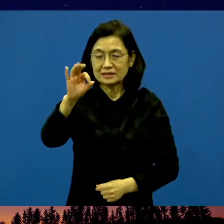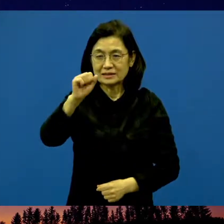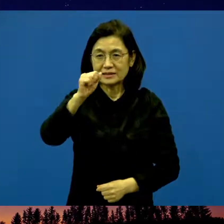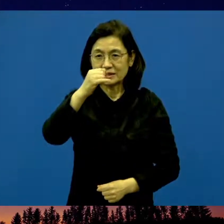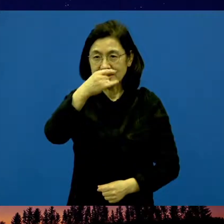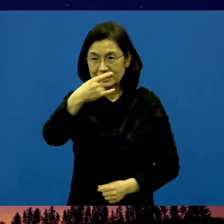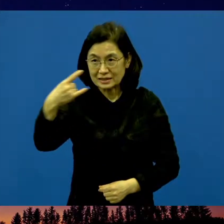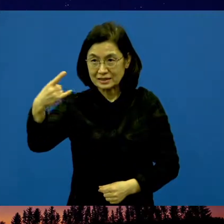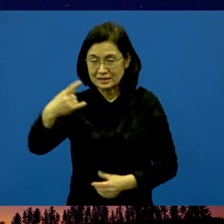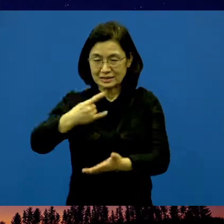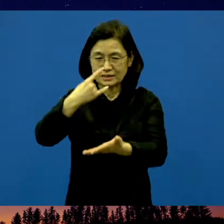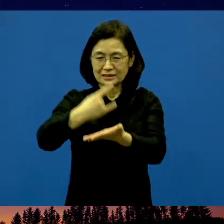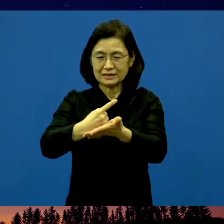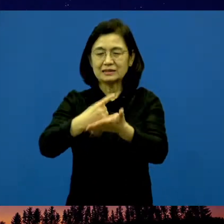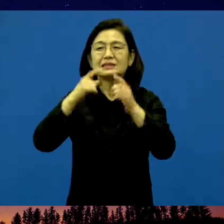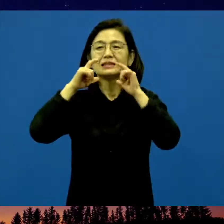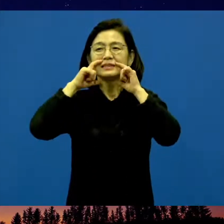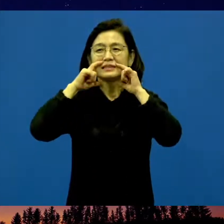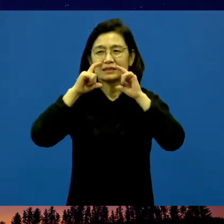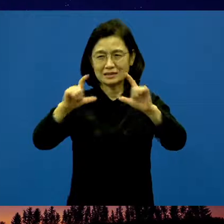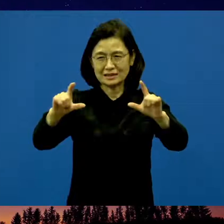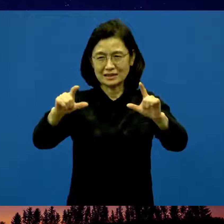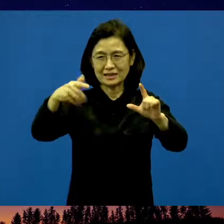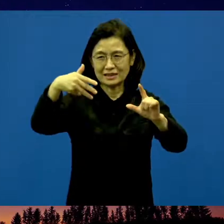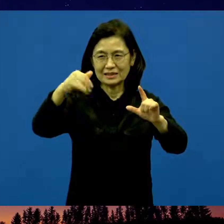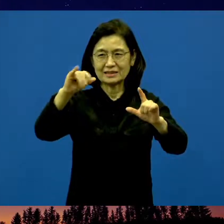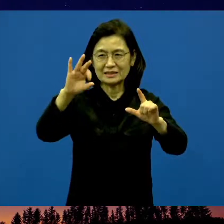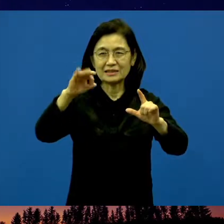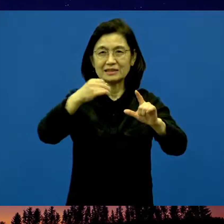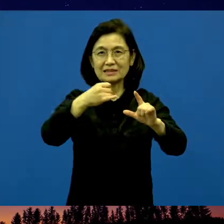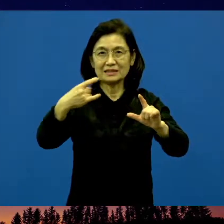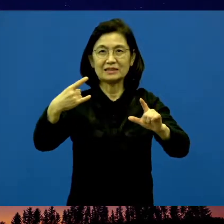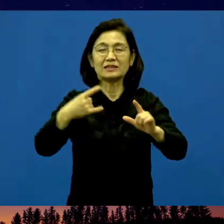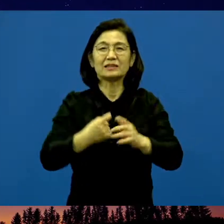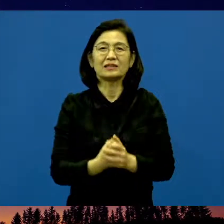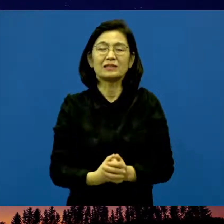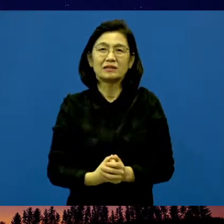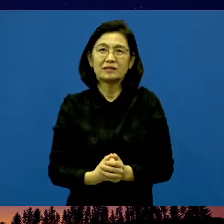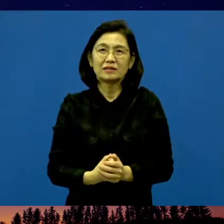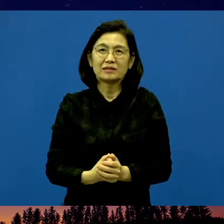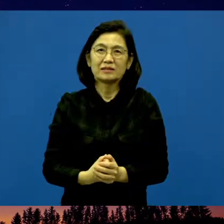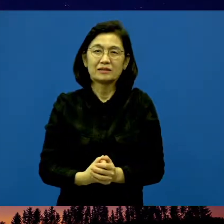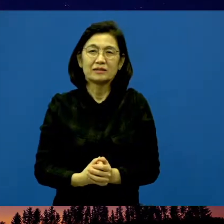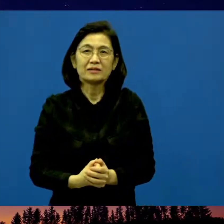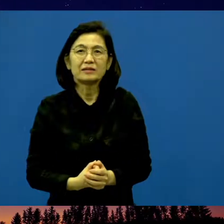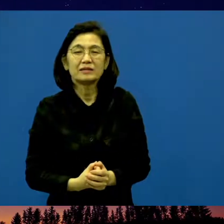죄인이 의인이 되는 것. 그죠? 이게 굉장히 중요한 것입니다. 이것은 우리에게 이미 일어난 사건.